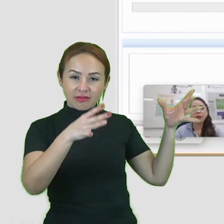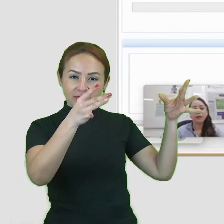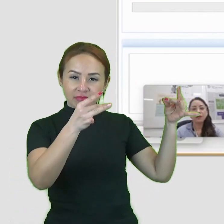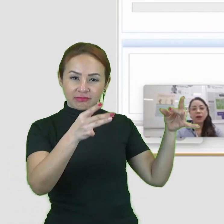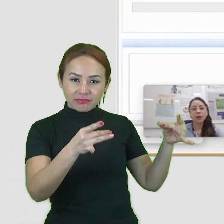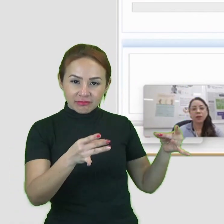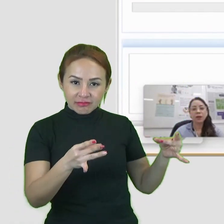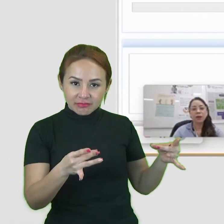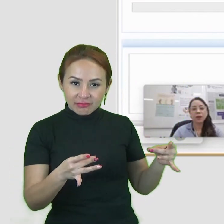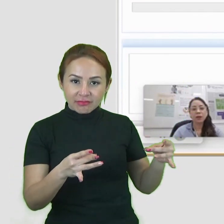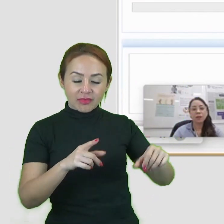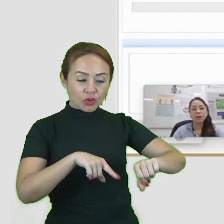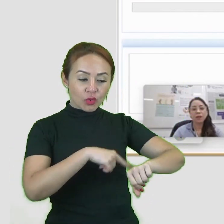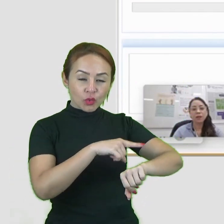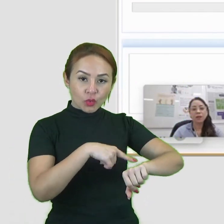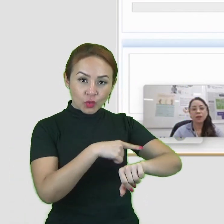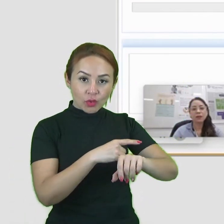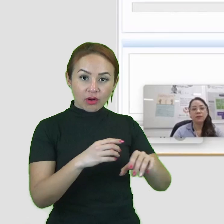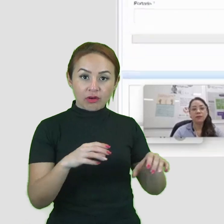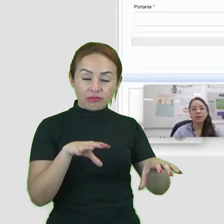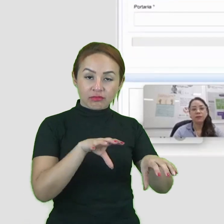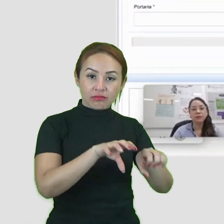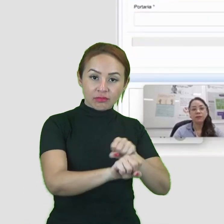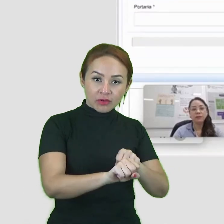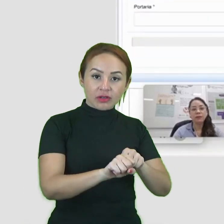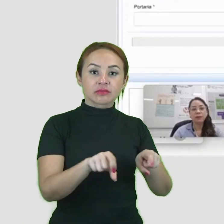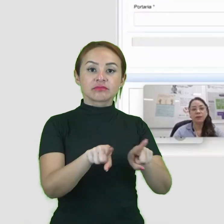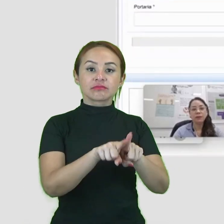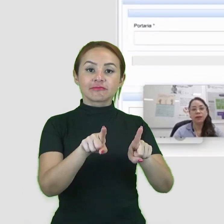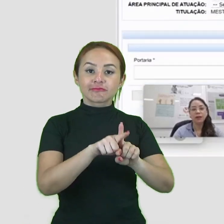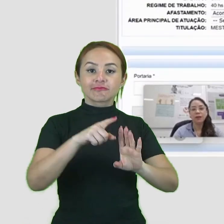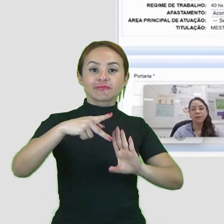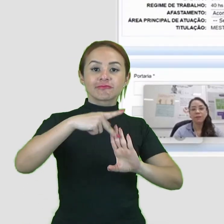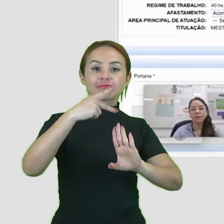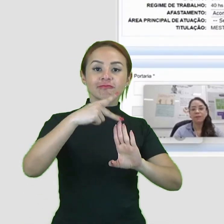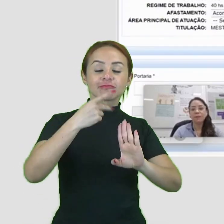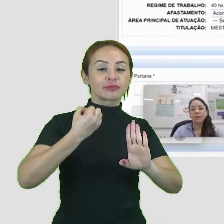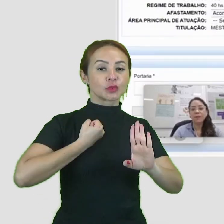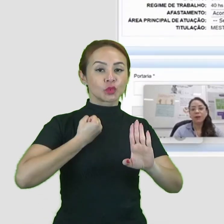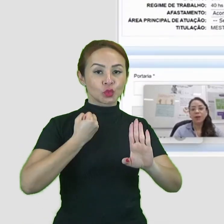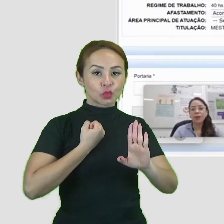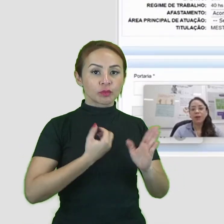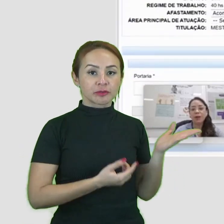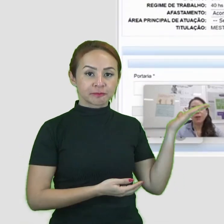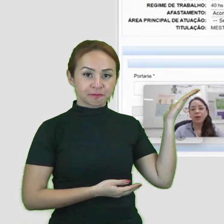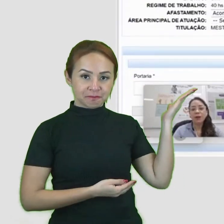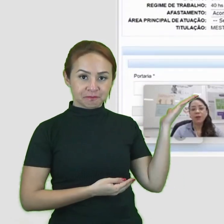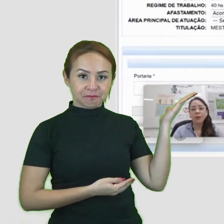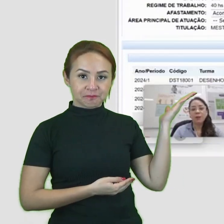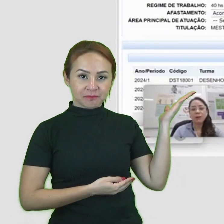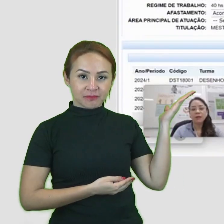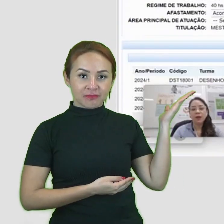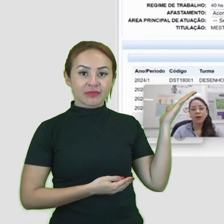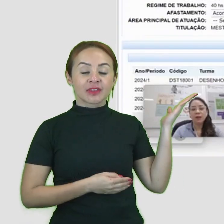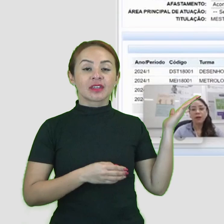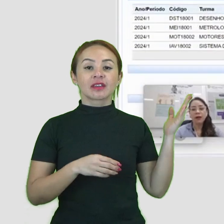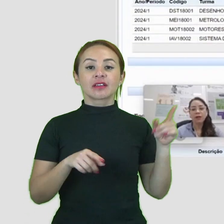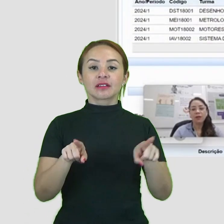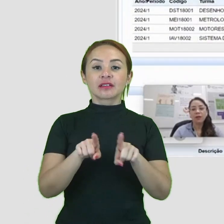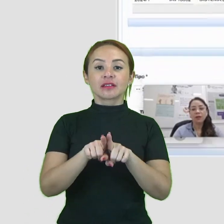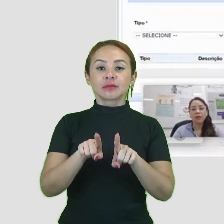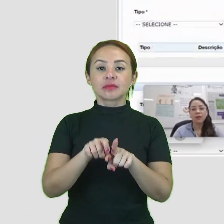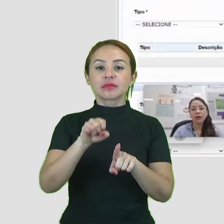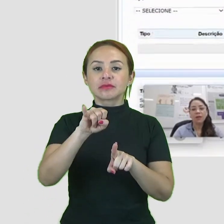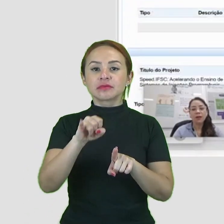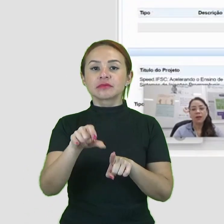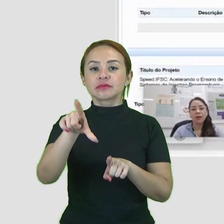o total de carga horária de capacitação, o número da portaria, e ou então parcial. E aí,